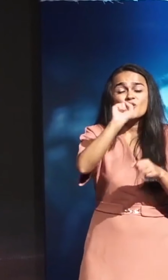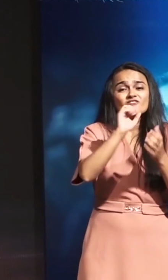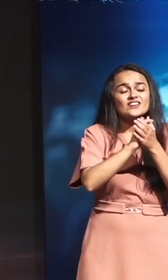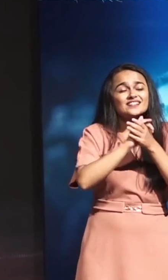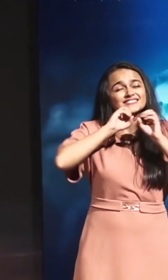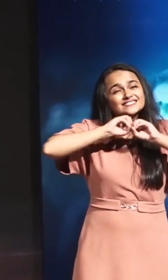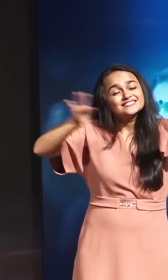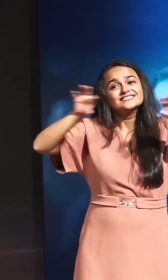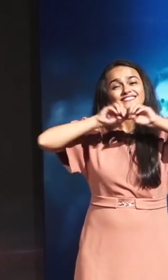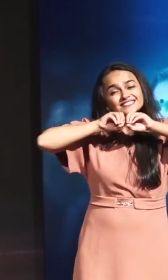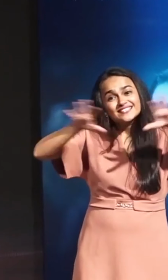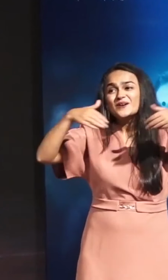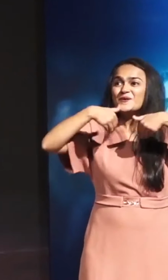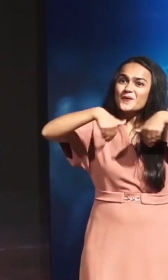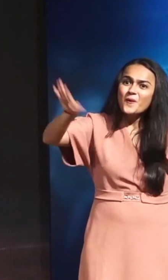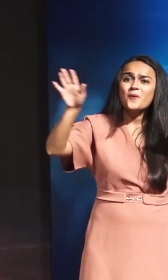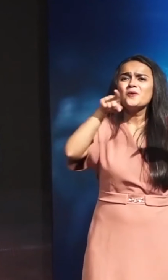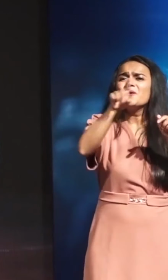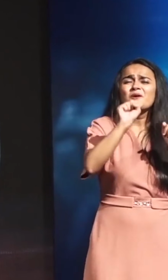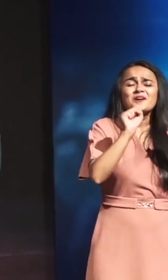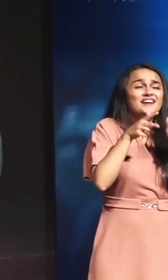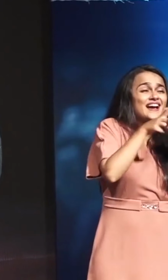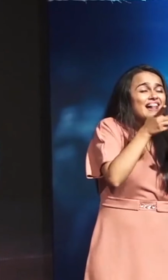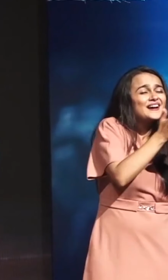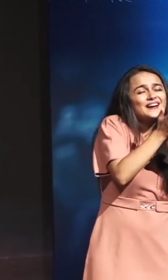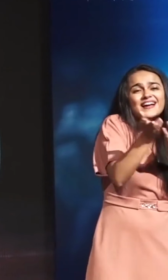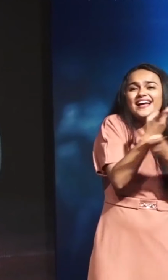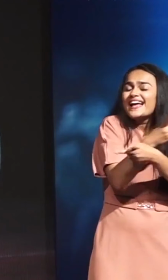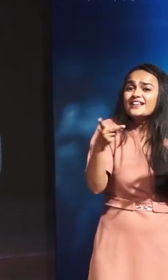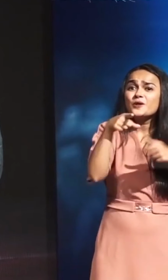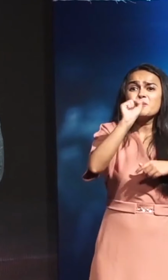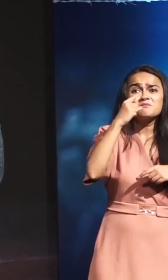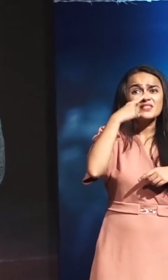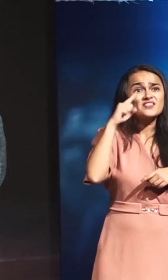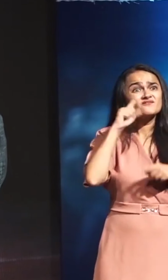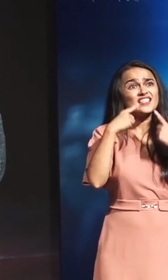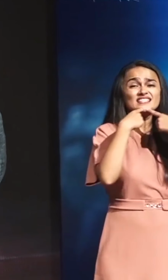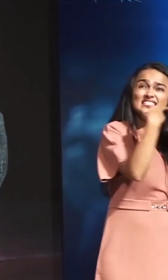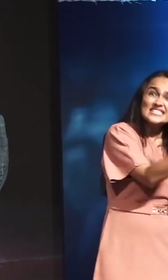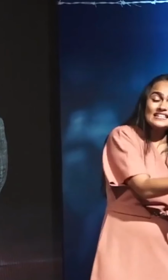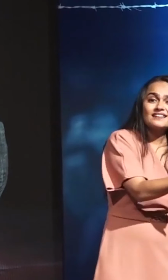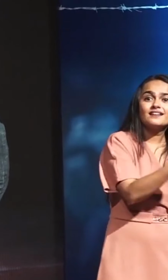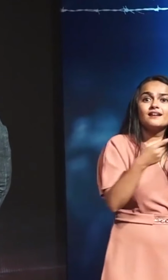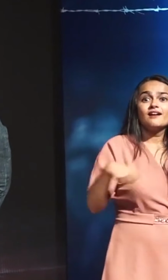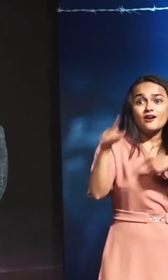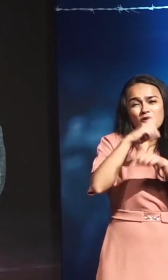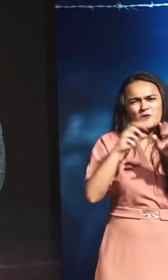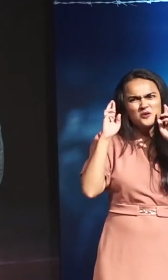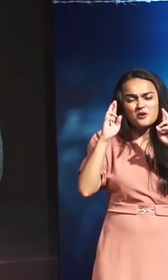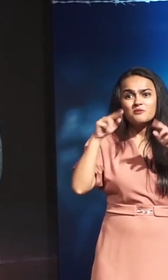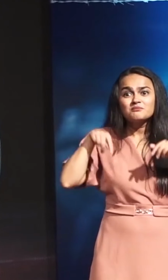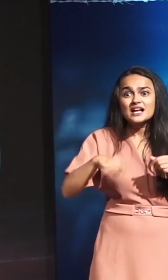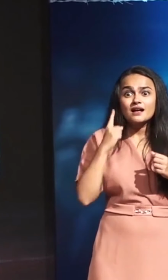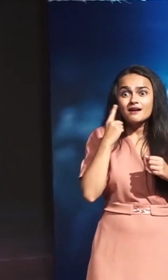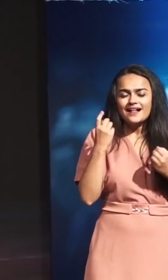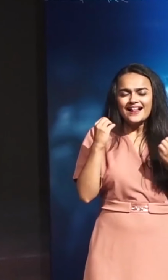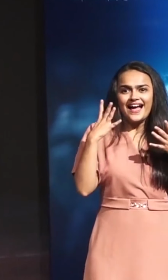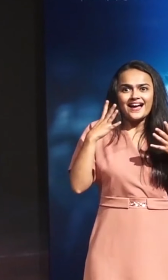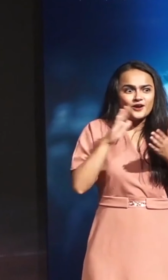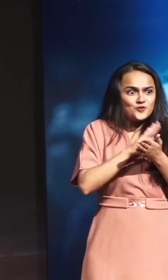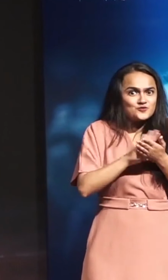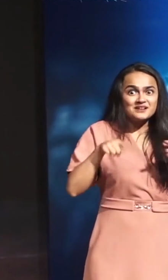फ्रेंड्स इन विच यू कैन चेक थिस लाइंग आफ ह्यूमैनिटी